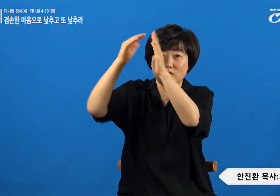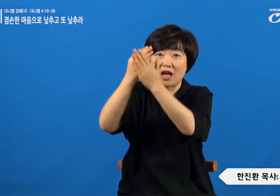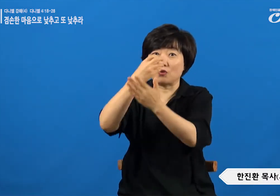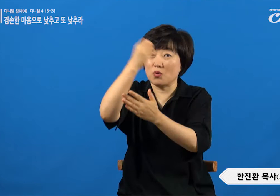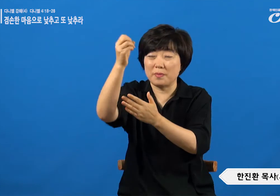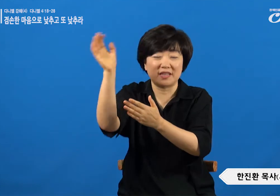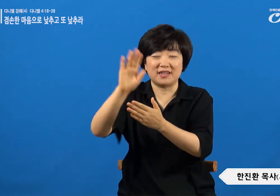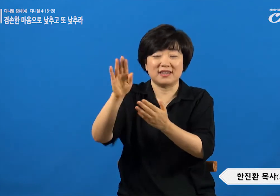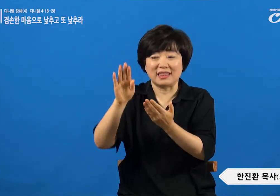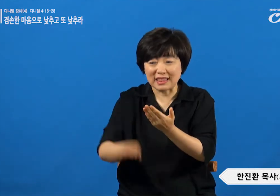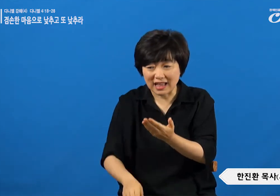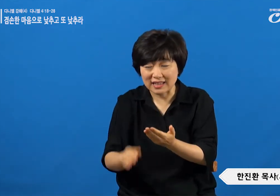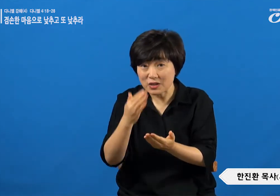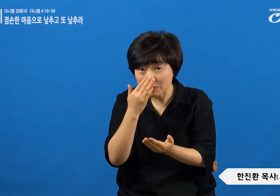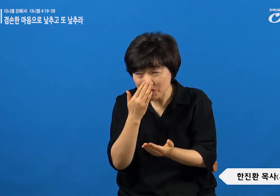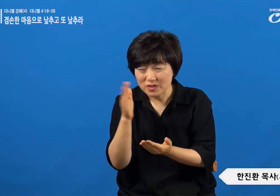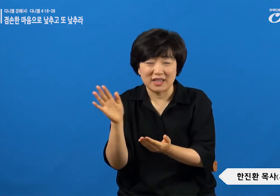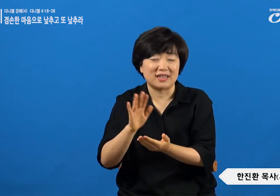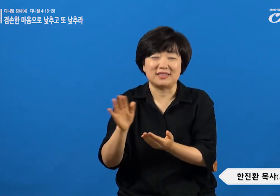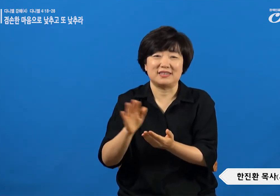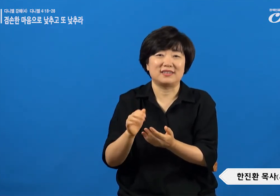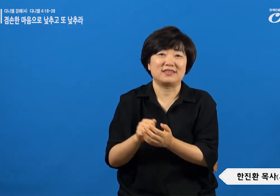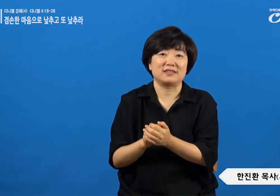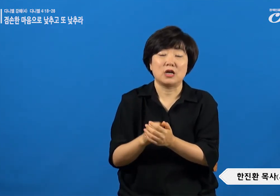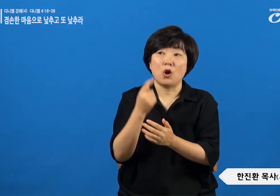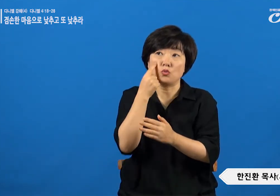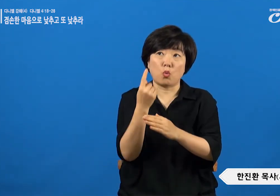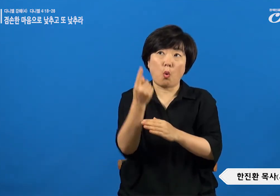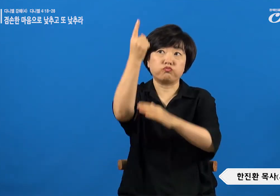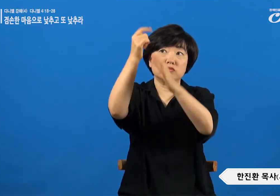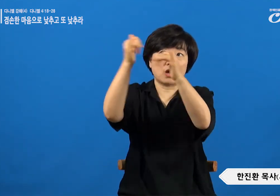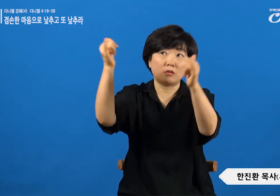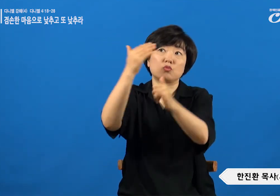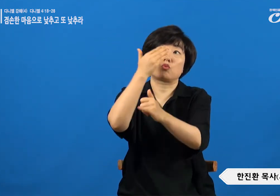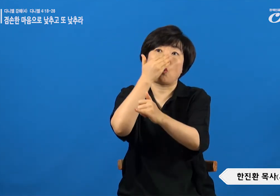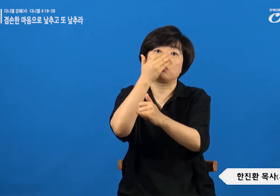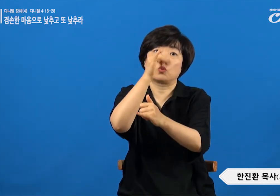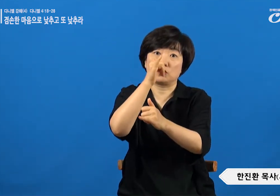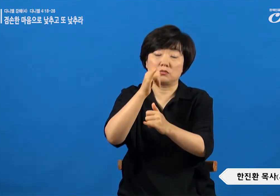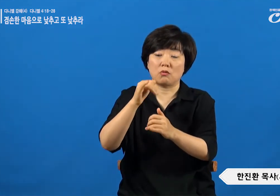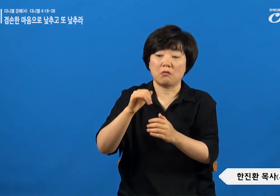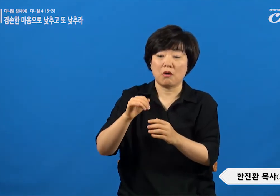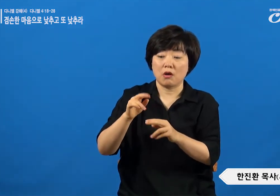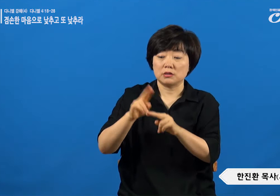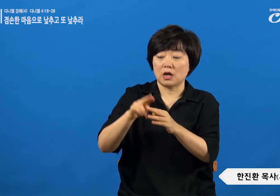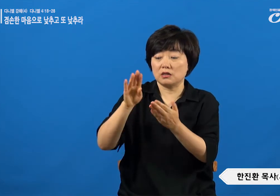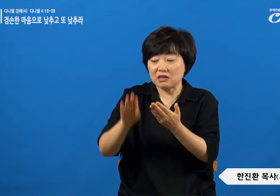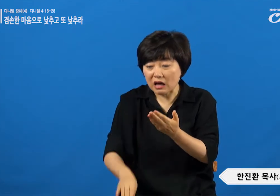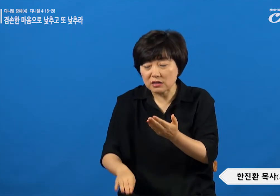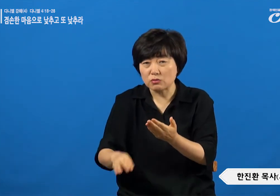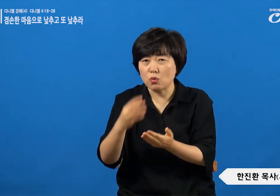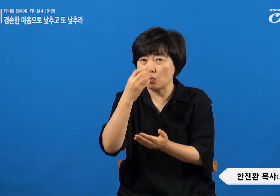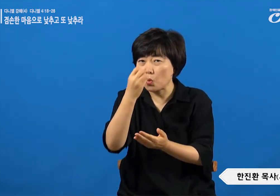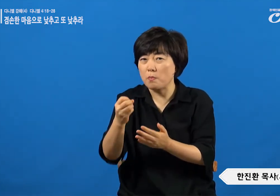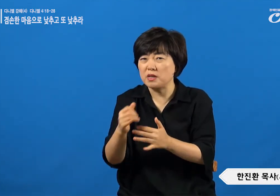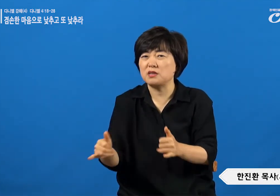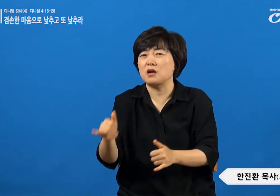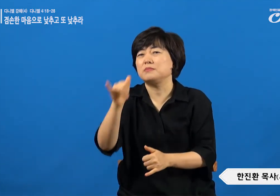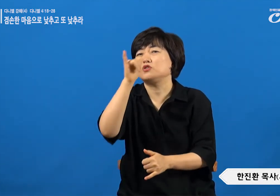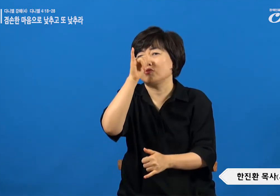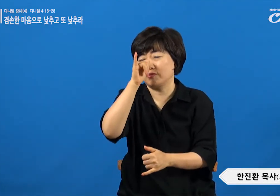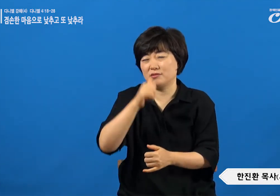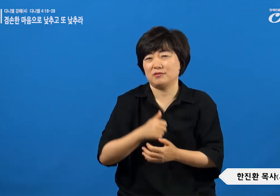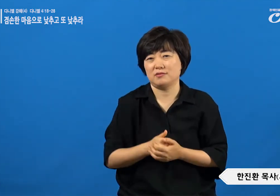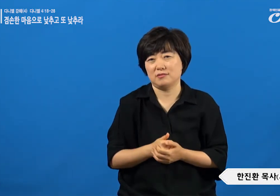아닙니다. 지위가 높아도 겸손한 사람이 있을 수 있고, 지위가 낮아도 교만한 사람이 있을